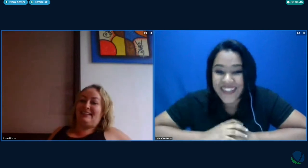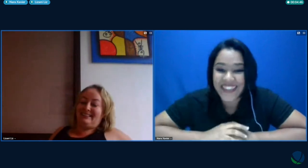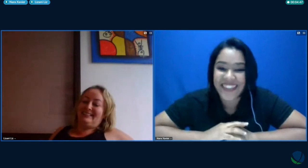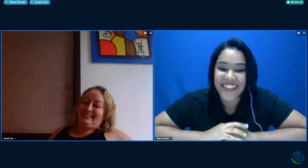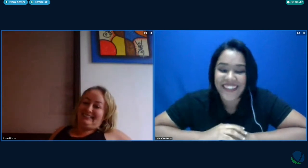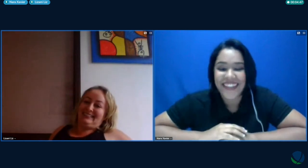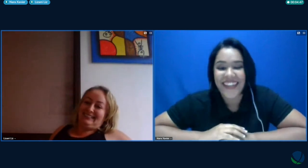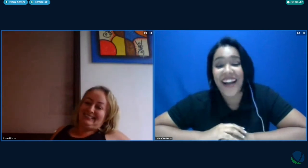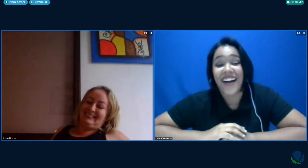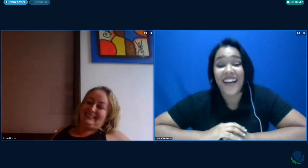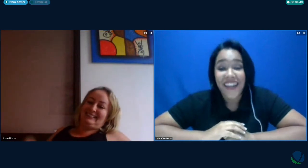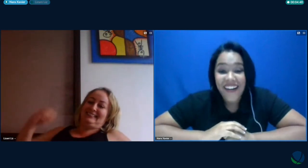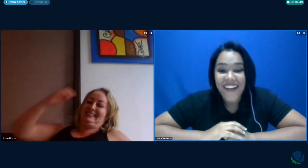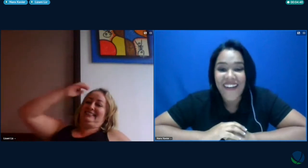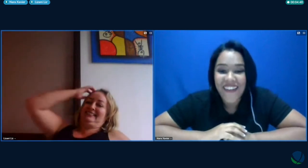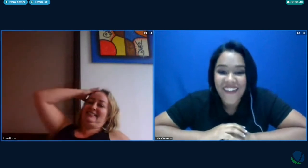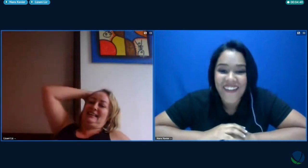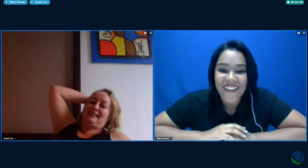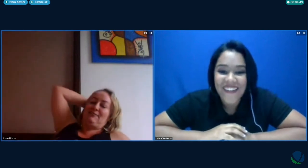próximo? Sim.